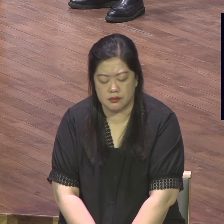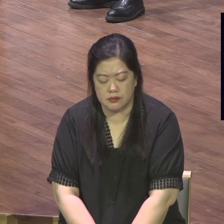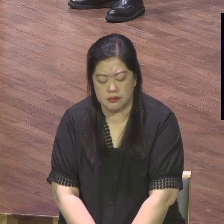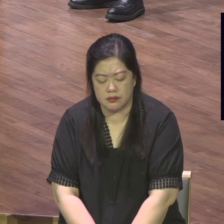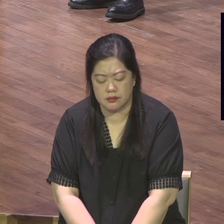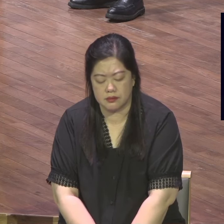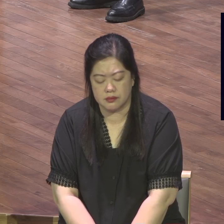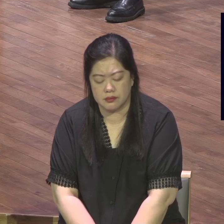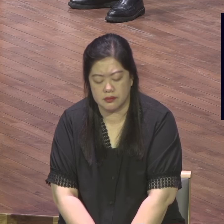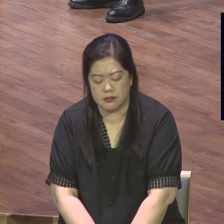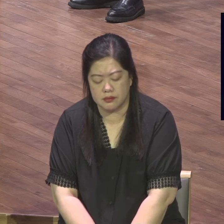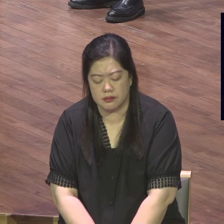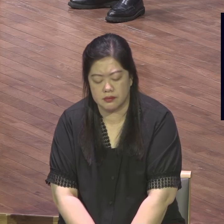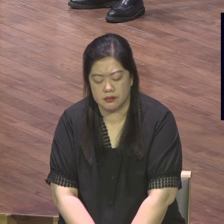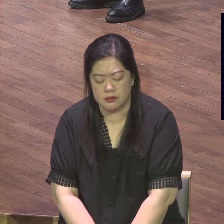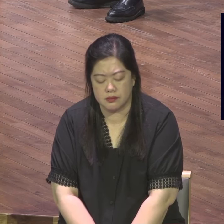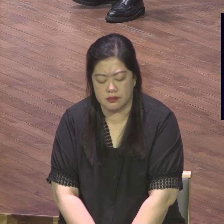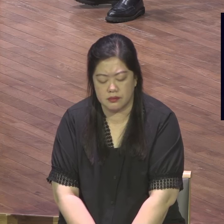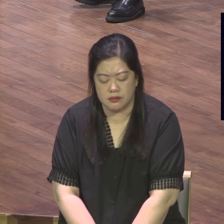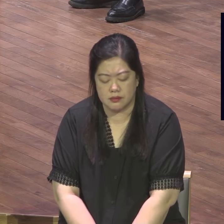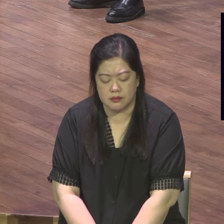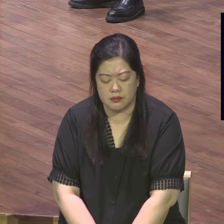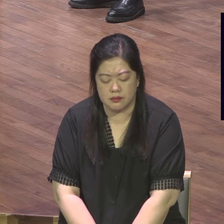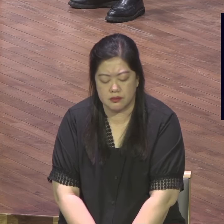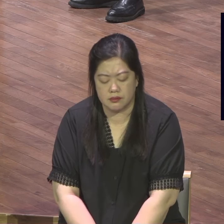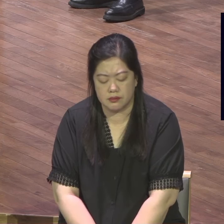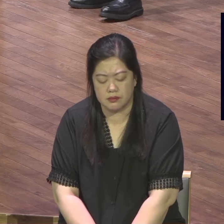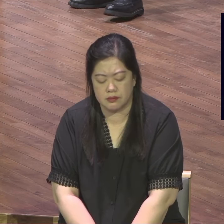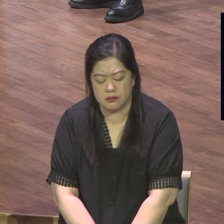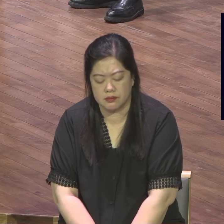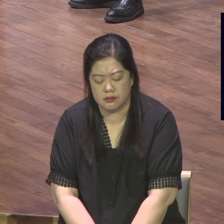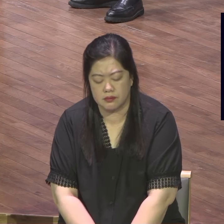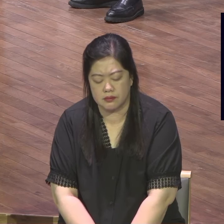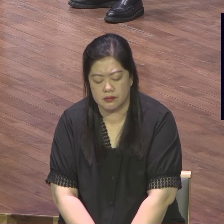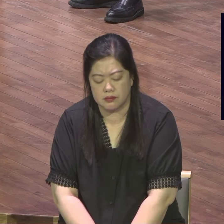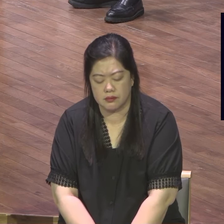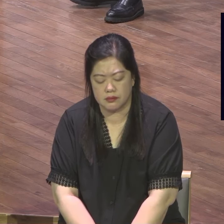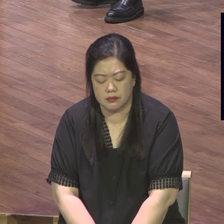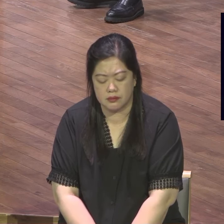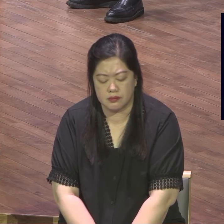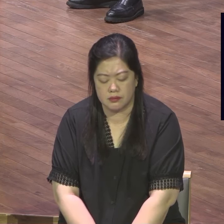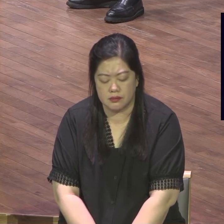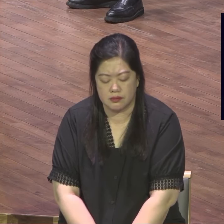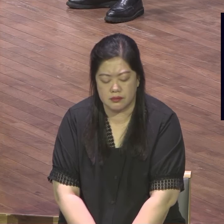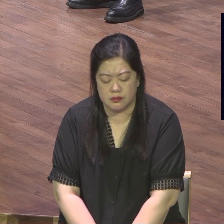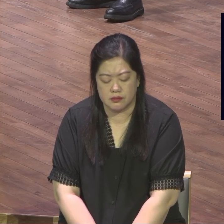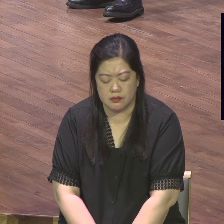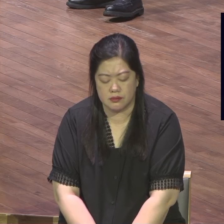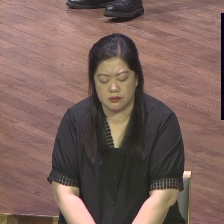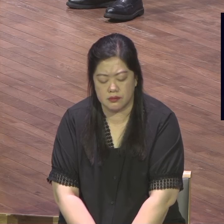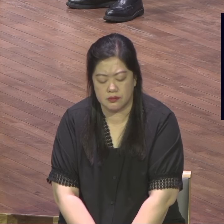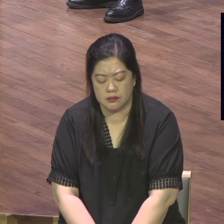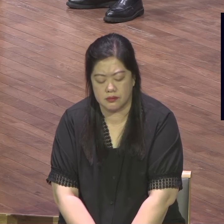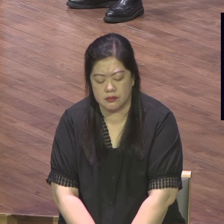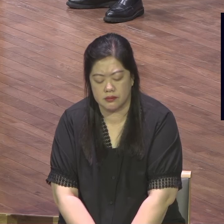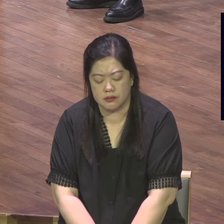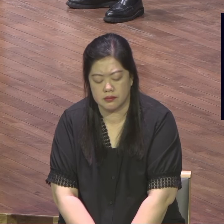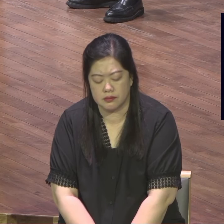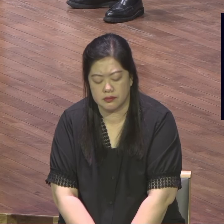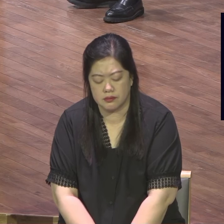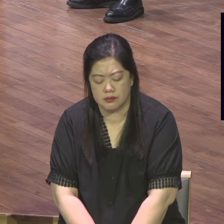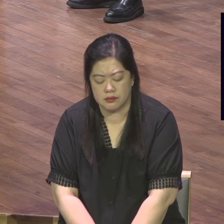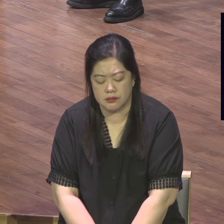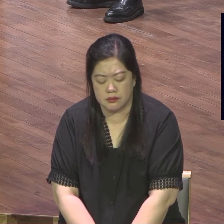축복이 정말 237 나라 현장 속에 임하게 도와주셨소서. 시공간 소울의 능력이 무총력적 현장